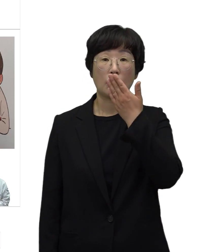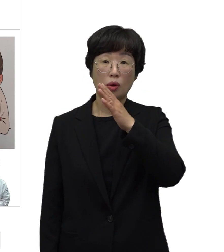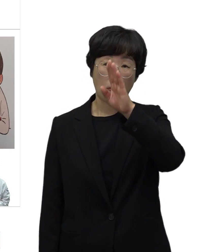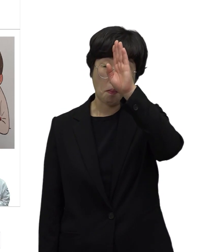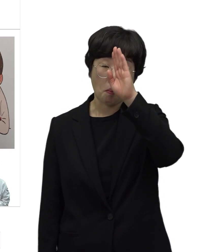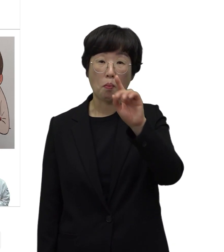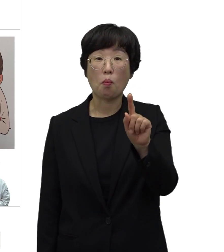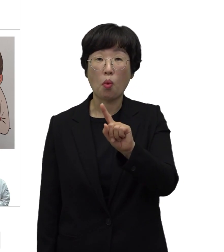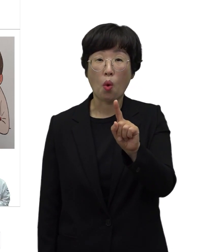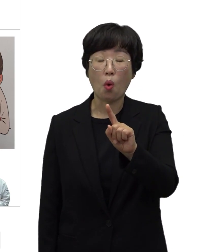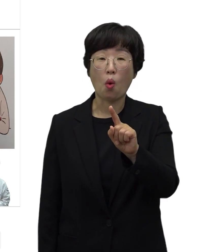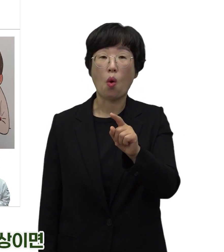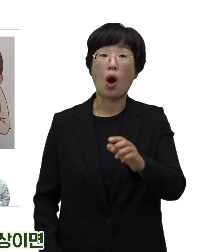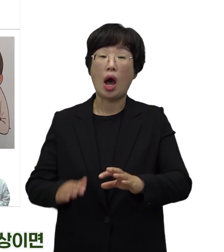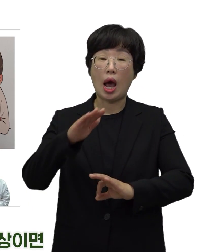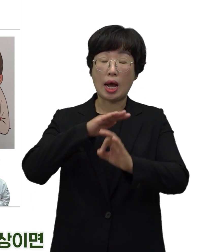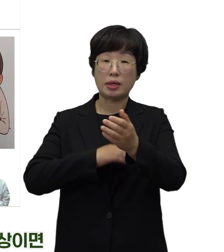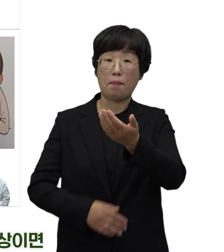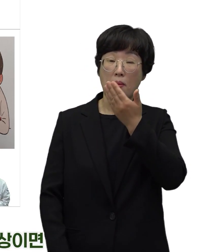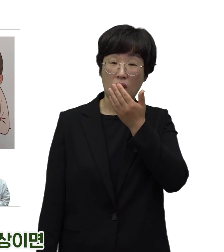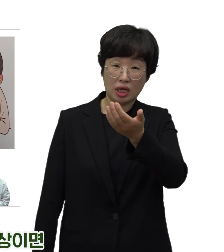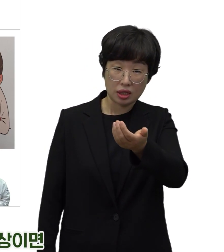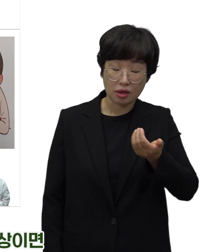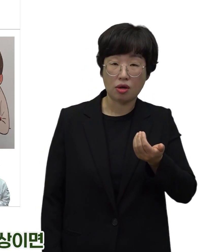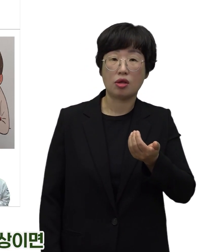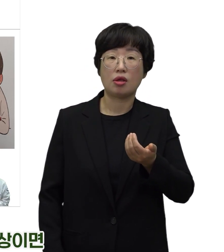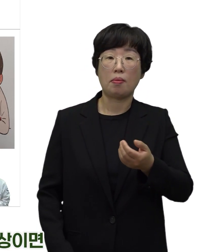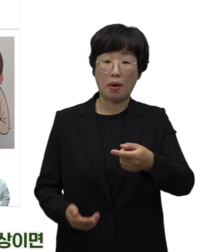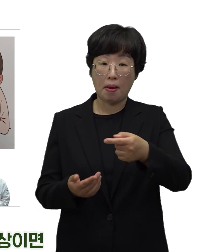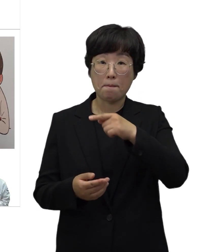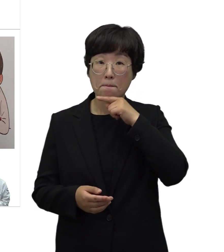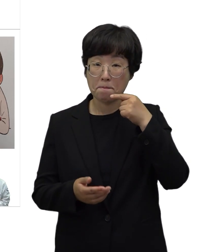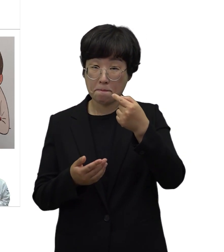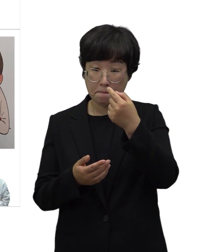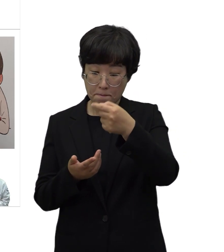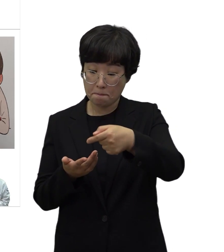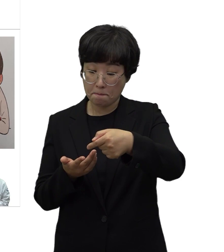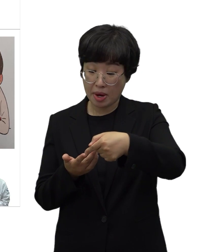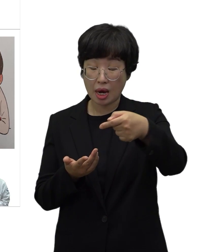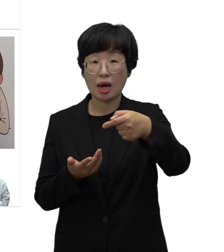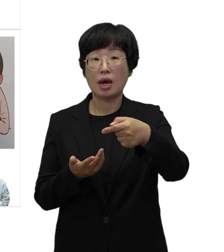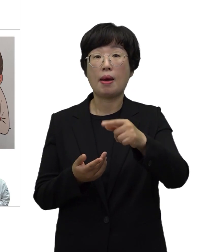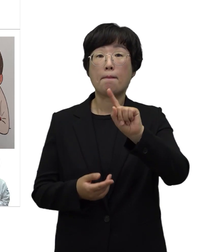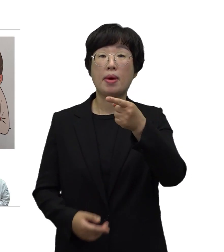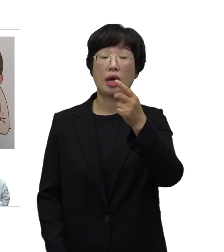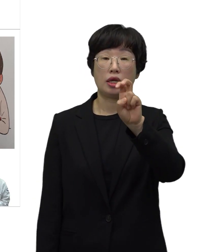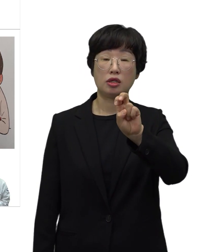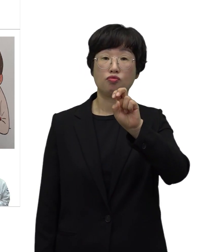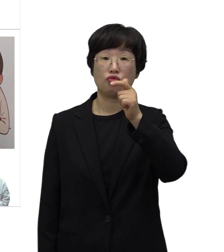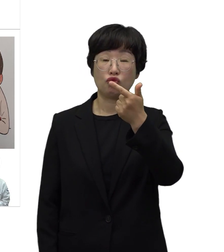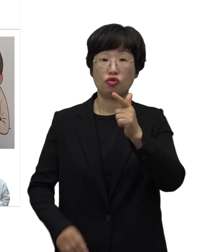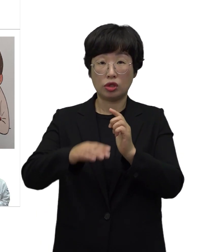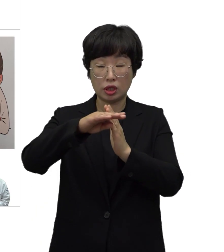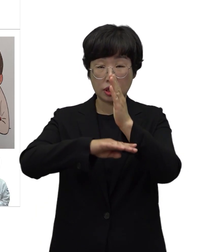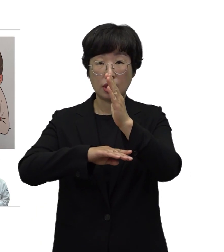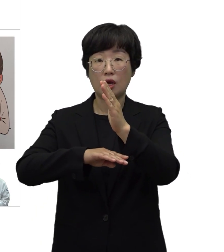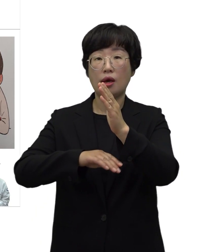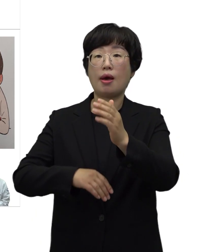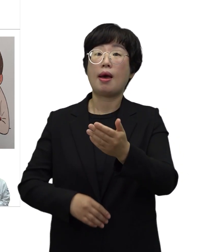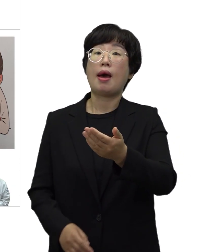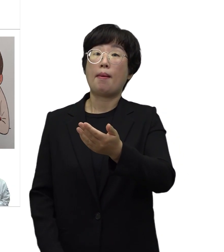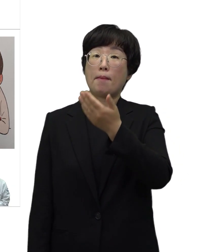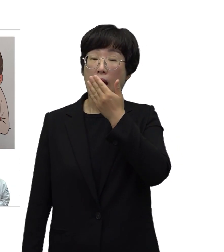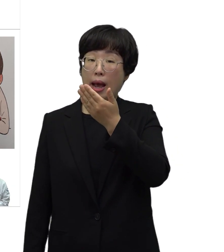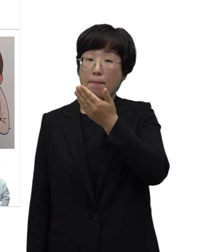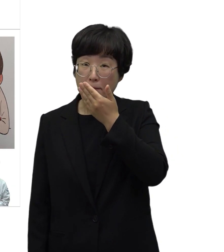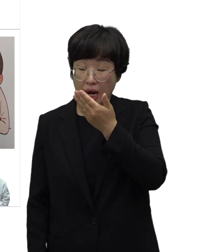이상이면 당뇨병, 또 식후 2시간에 200 이상이면 당뇨병이 의심되므로 전문의사